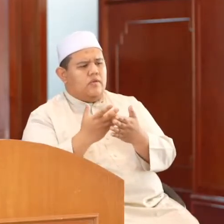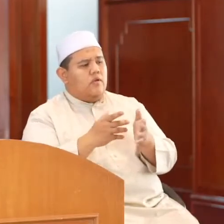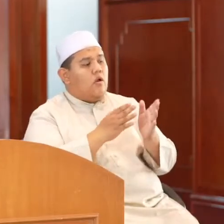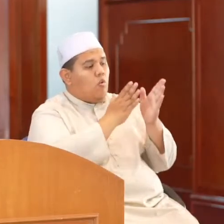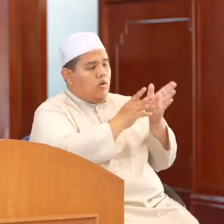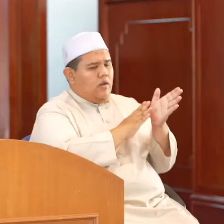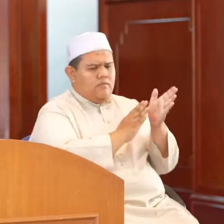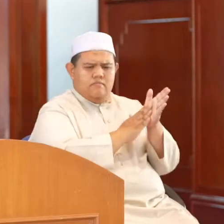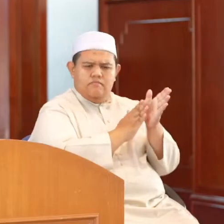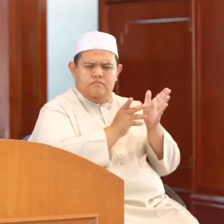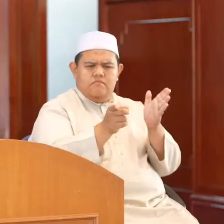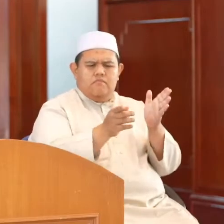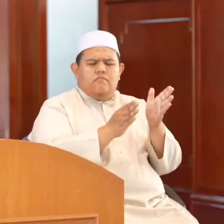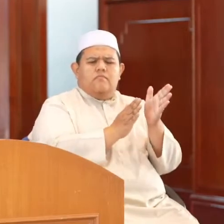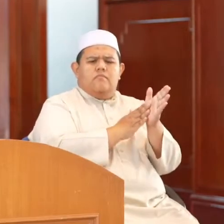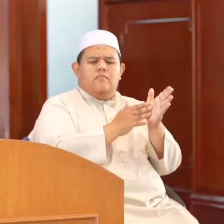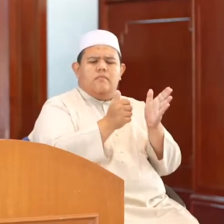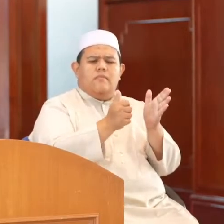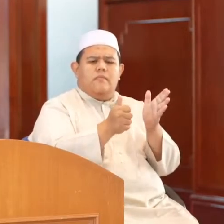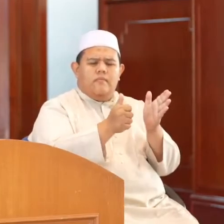diri,